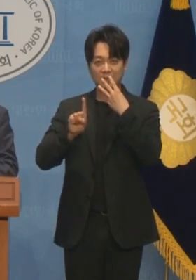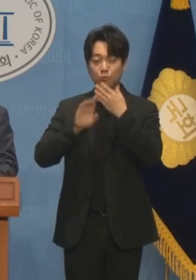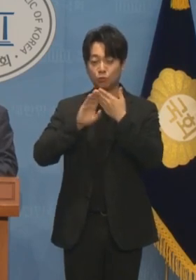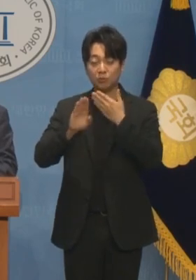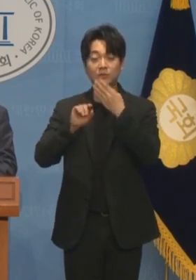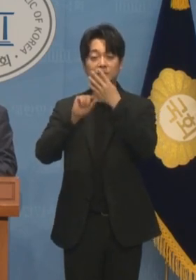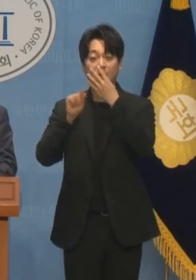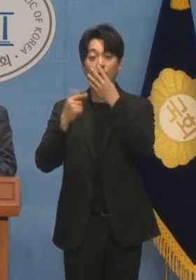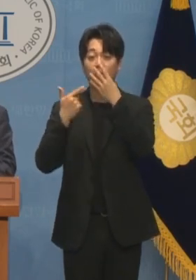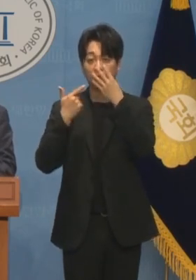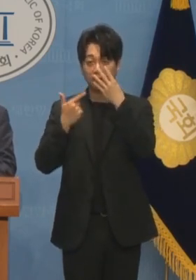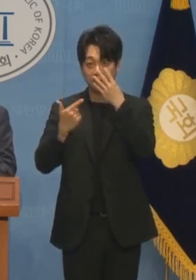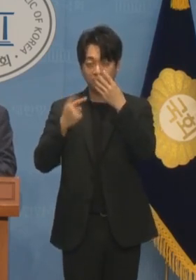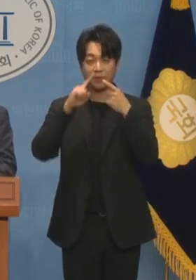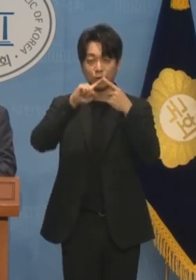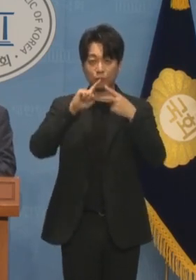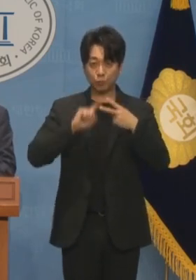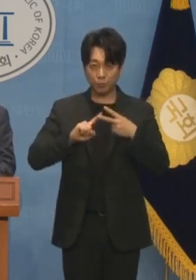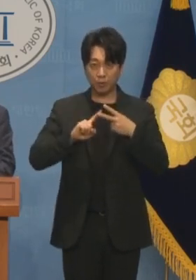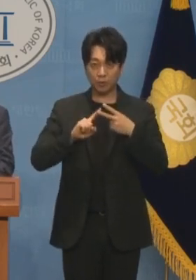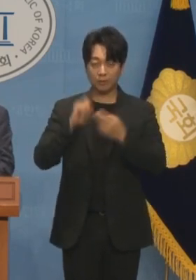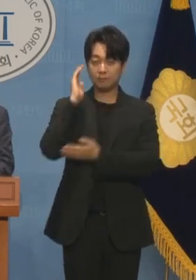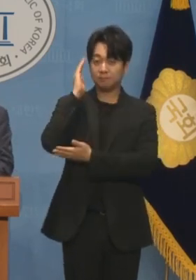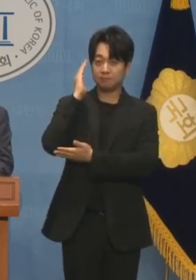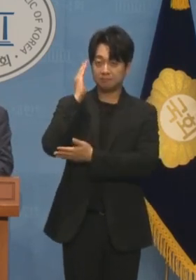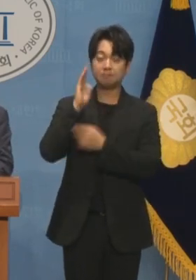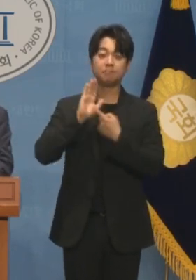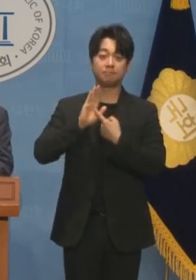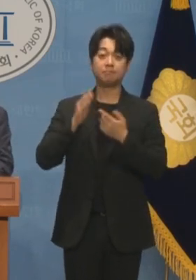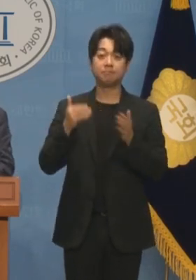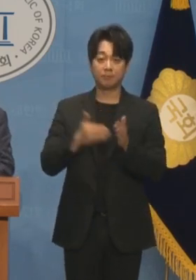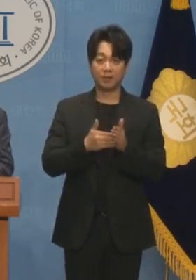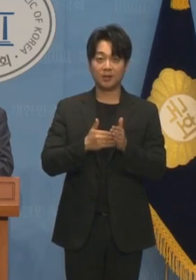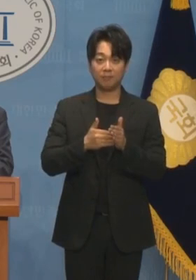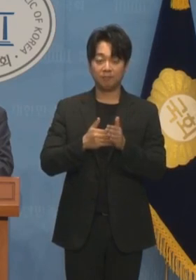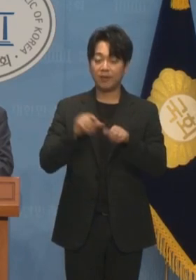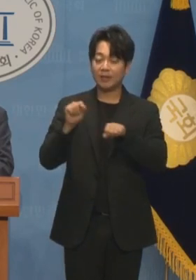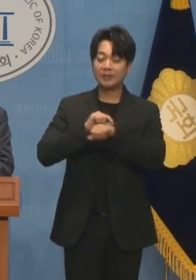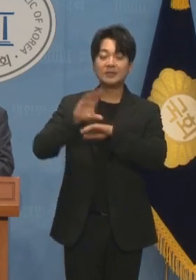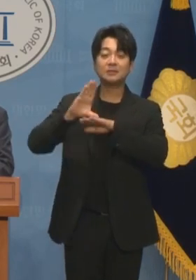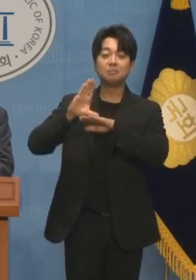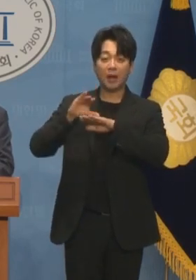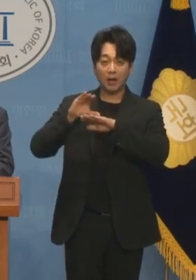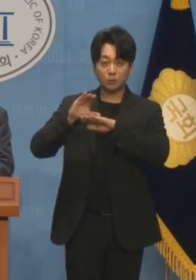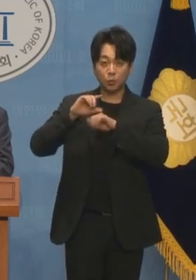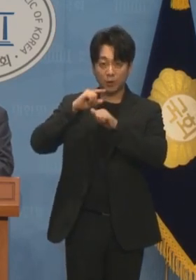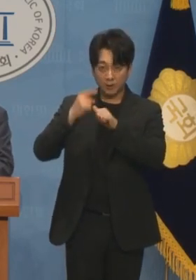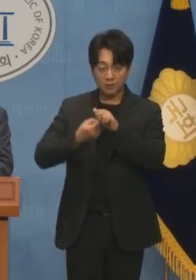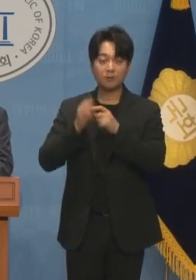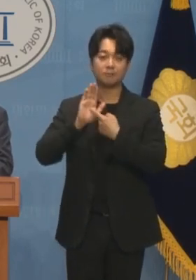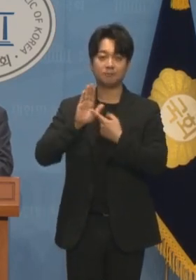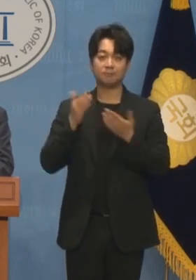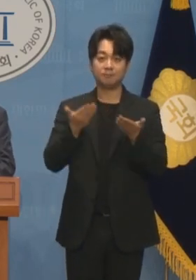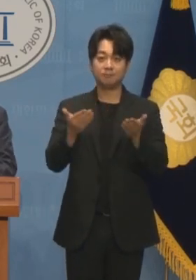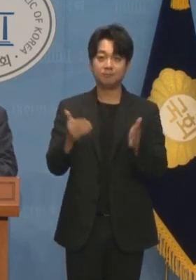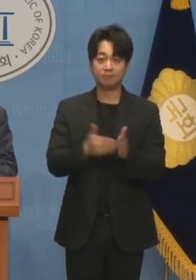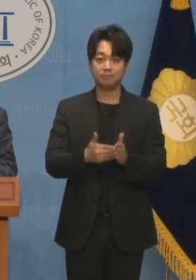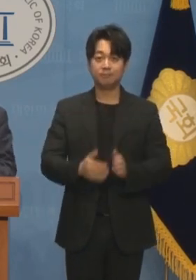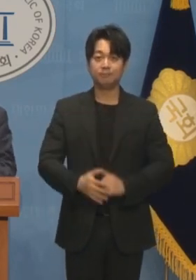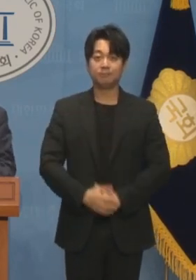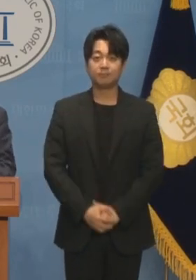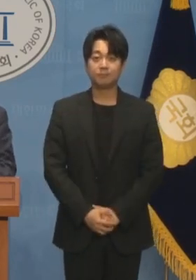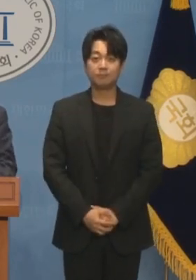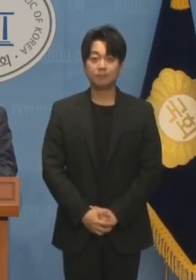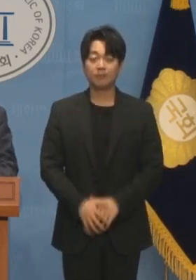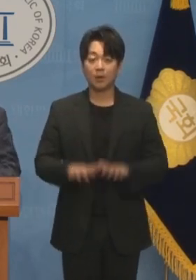6일 두 차례에 걸쳐서 특집 방송을 통해 소상히 밝힌 바가 있습니다.